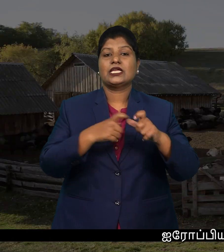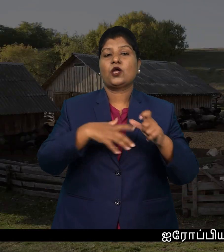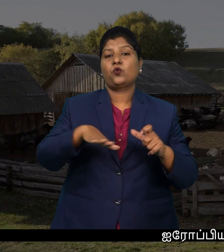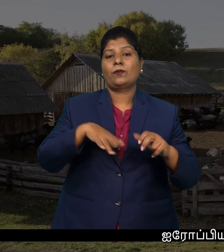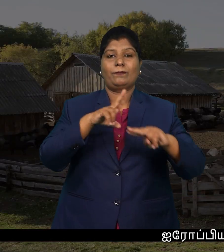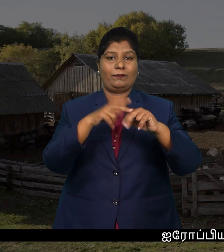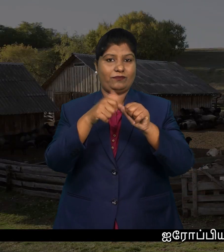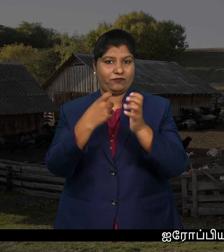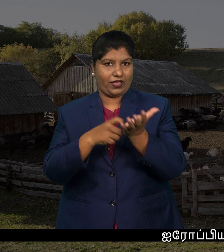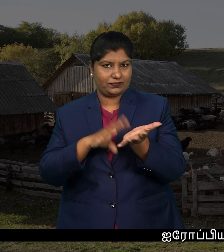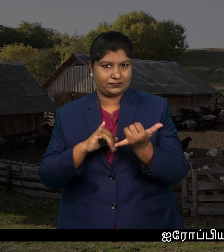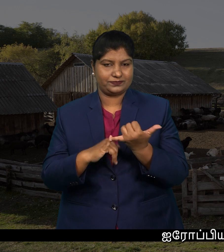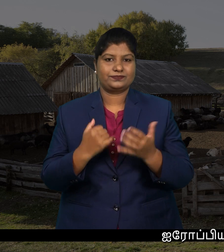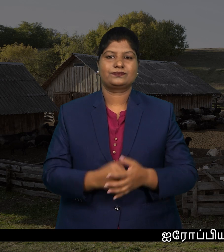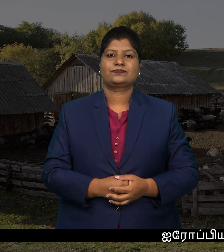ஐரோப்பிய பண்ணைகள்.